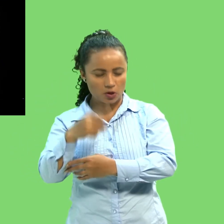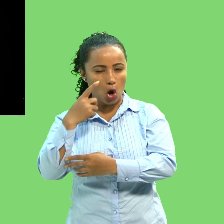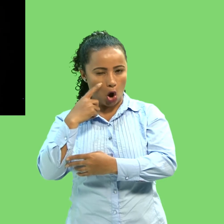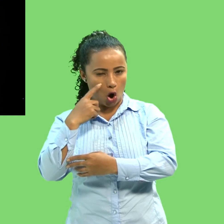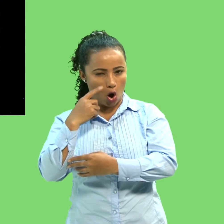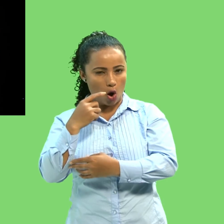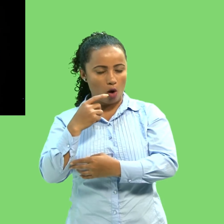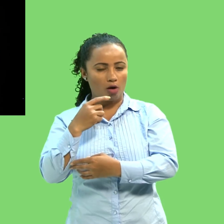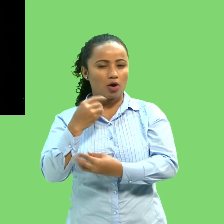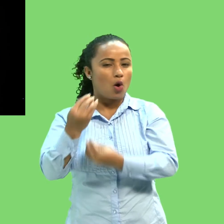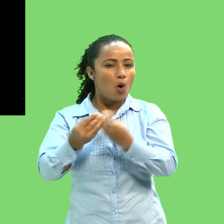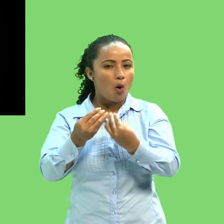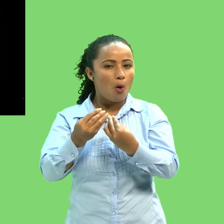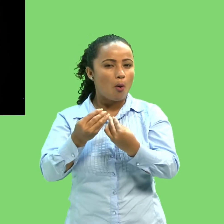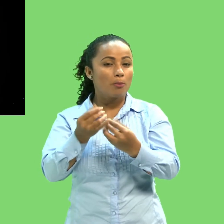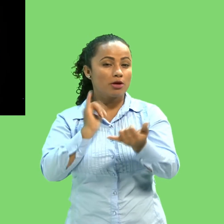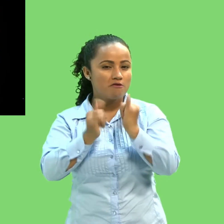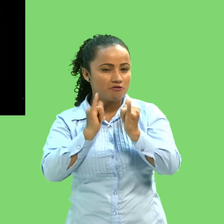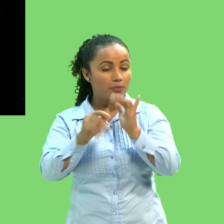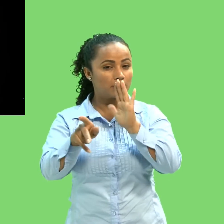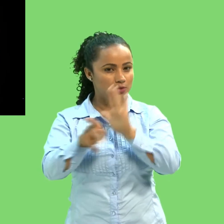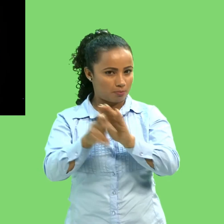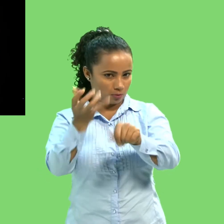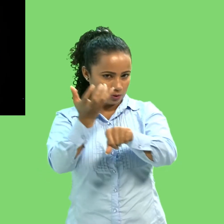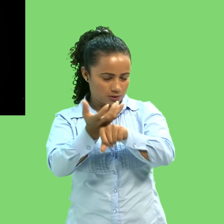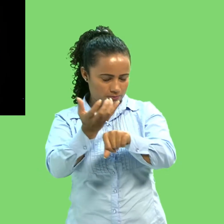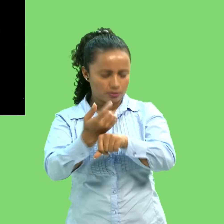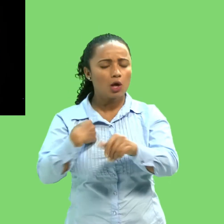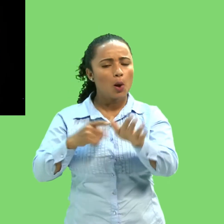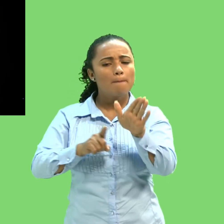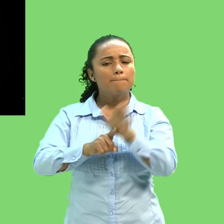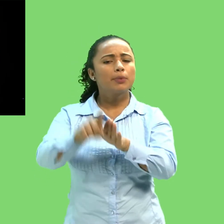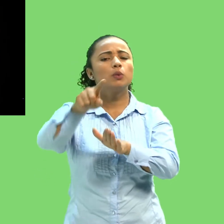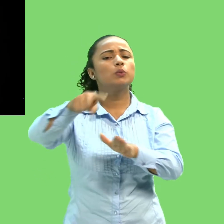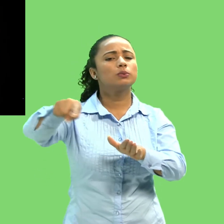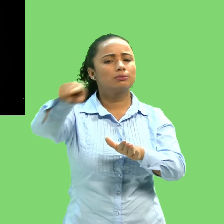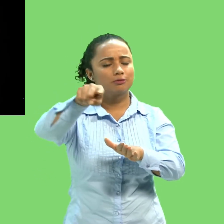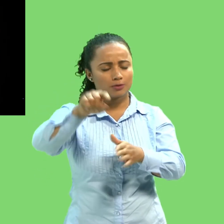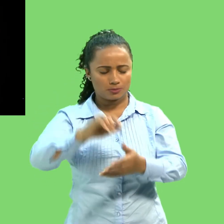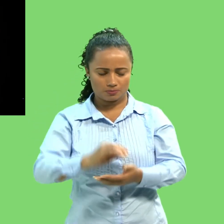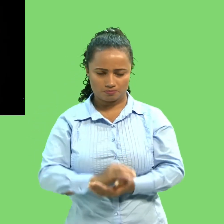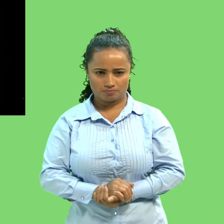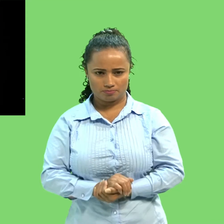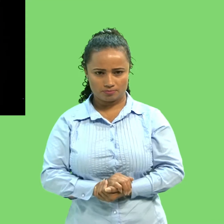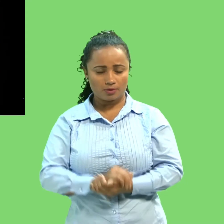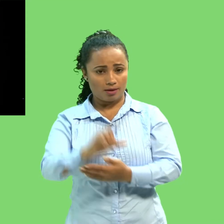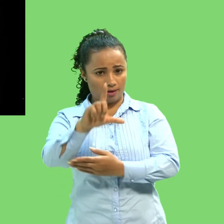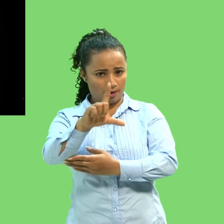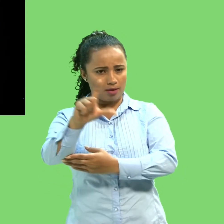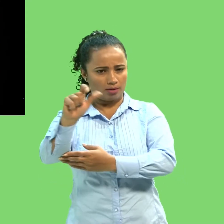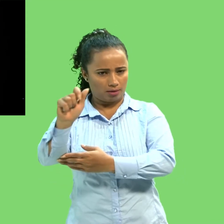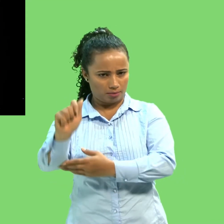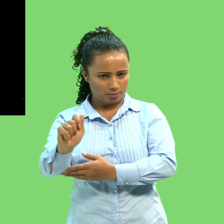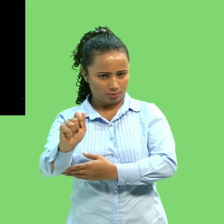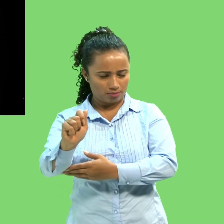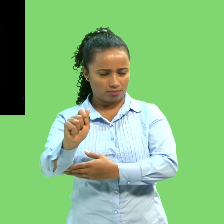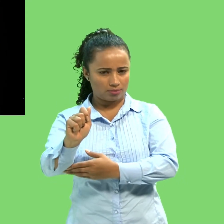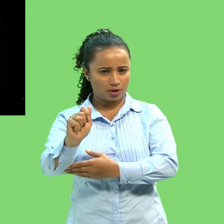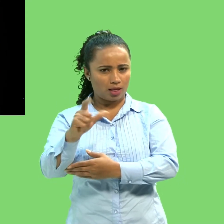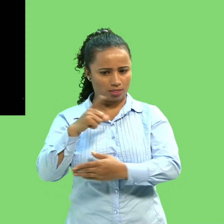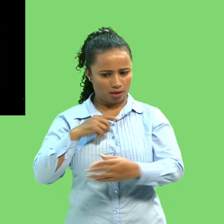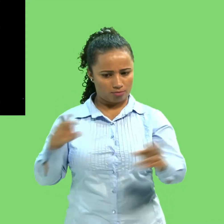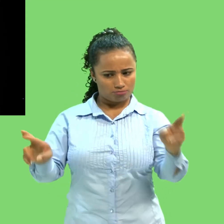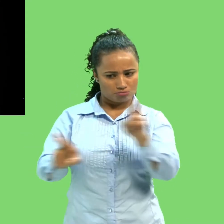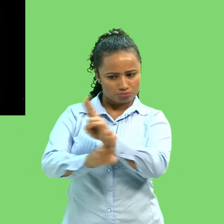de conhecimento mesmo da disciplina. Pergunto a vocês, a linguística aplicada somente se relaciona com a